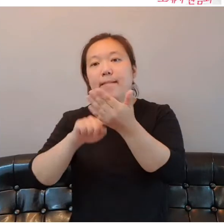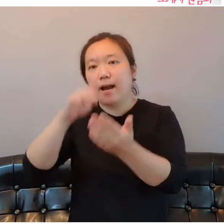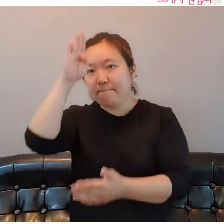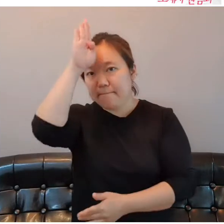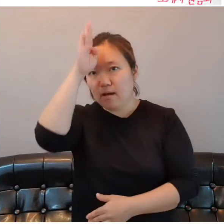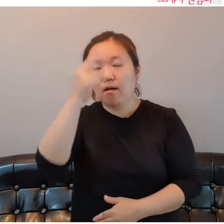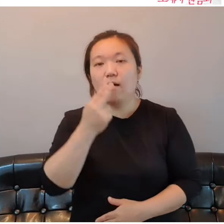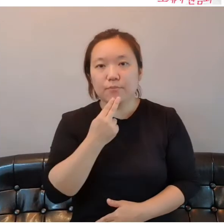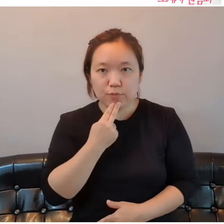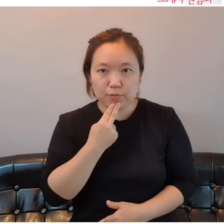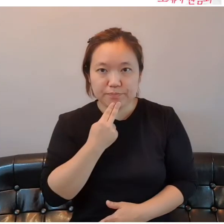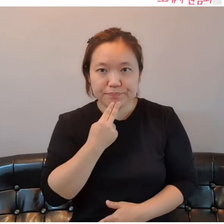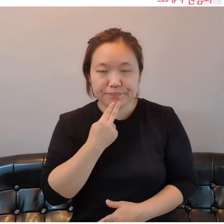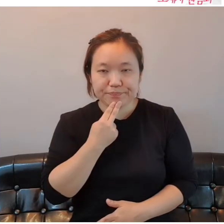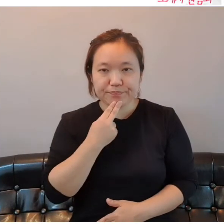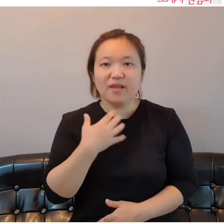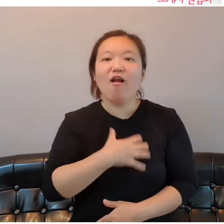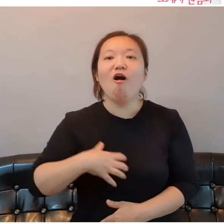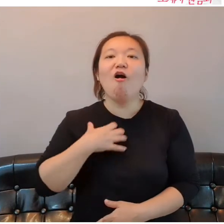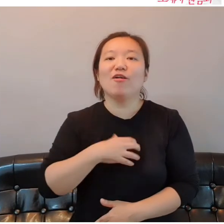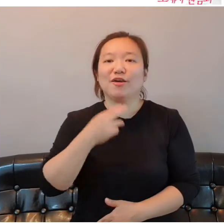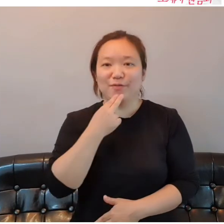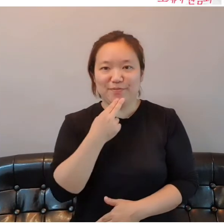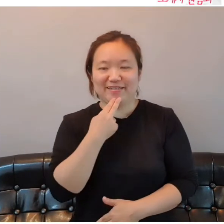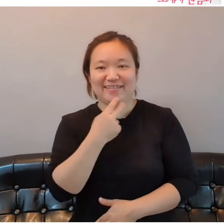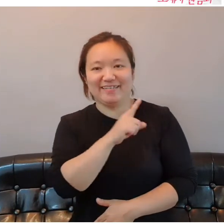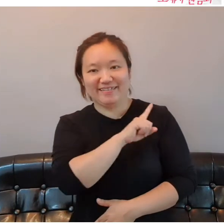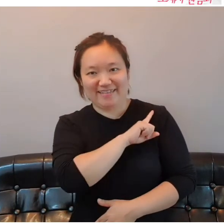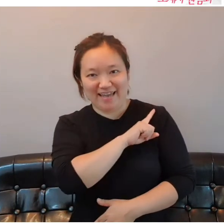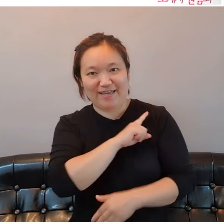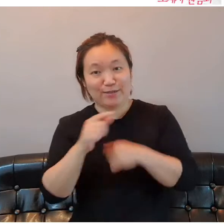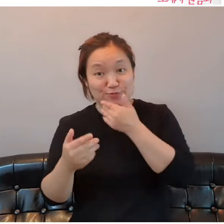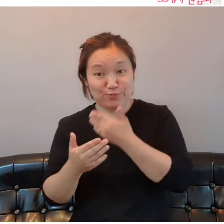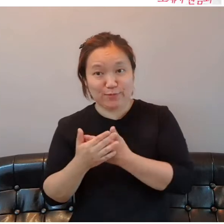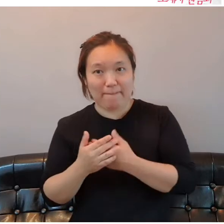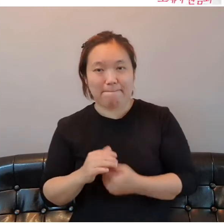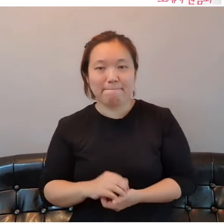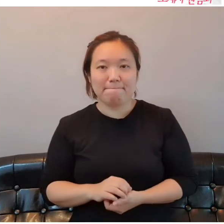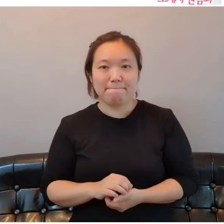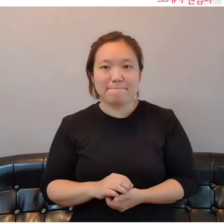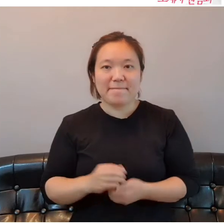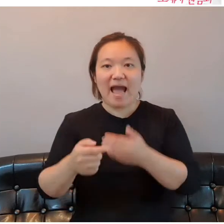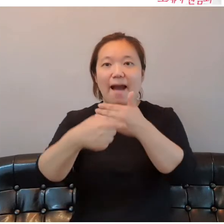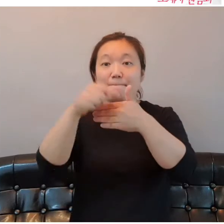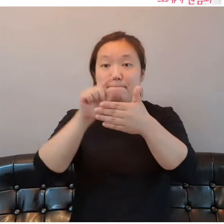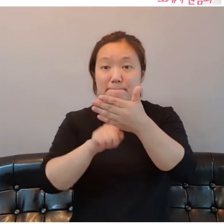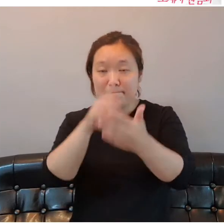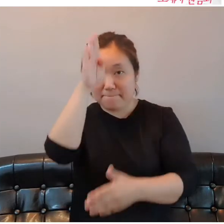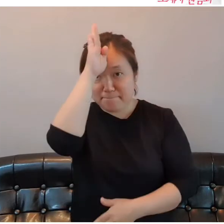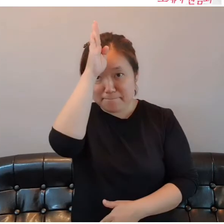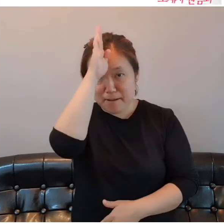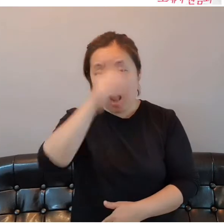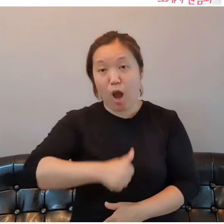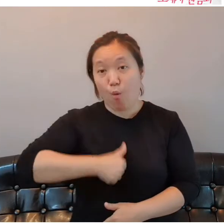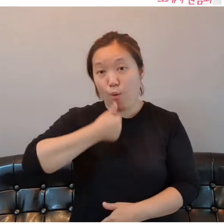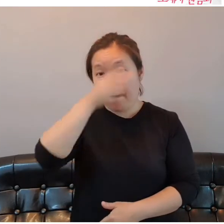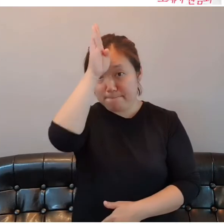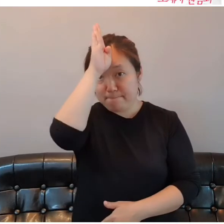없고 근심 걱정이 없는 것이 제일이 아닐까 합니다. 속병은 화병인데 요즘 말로